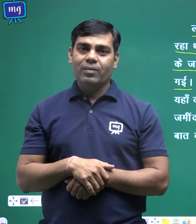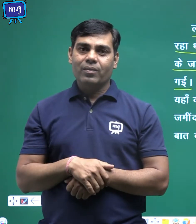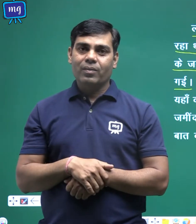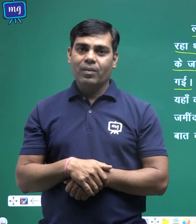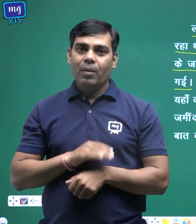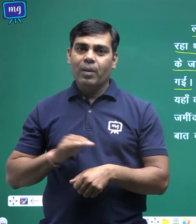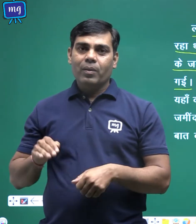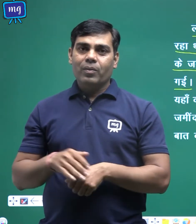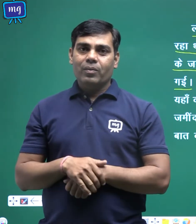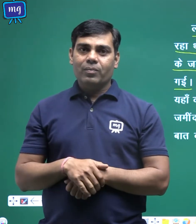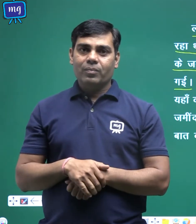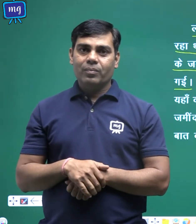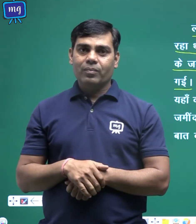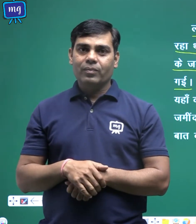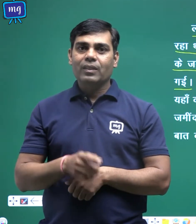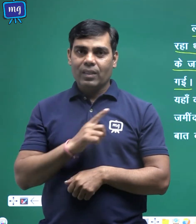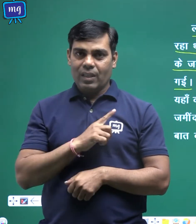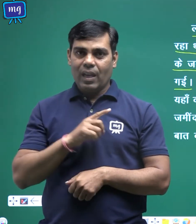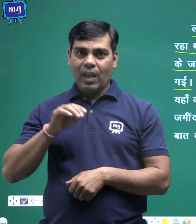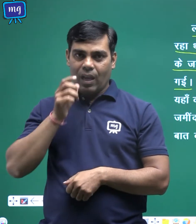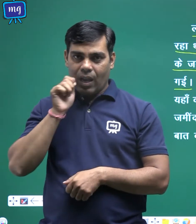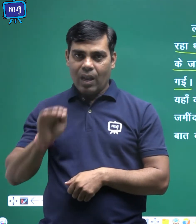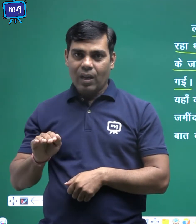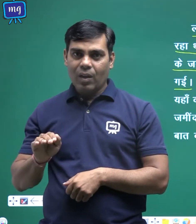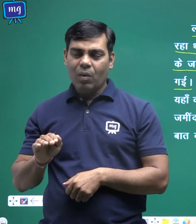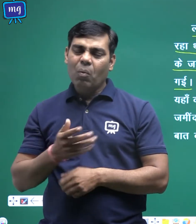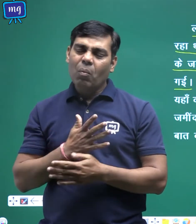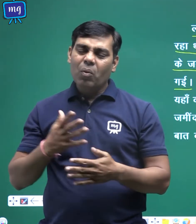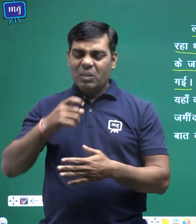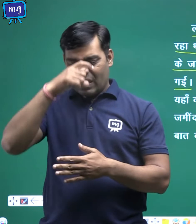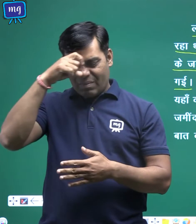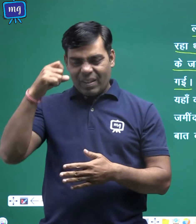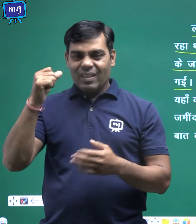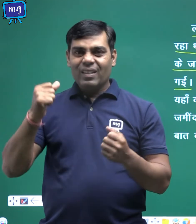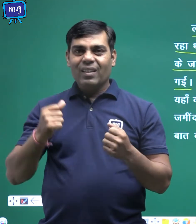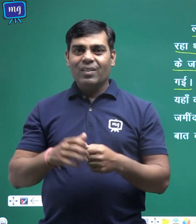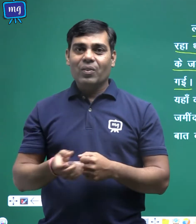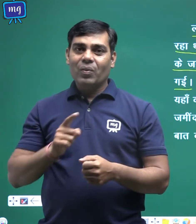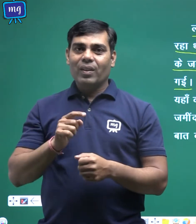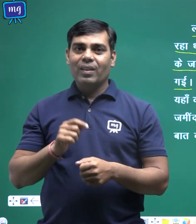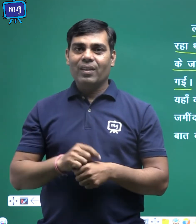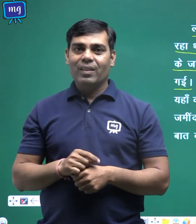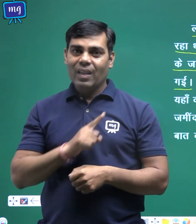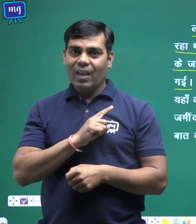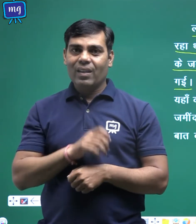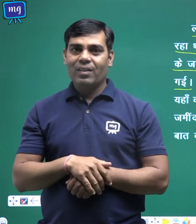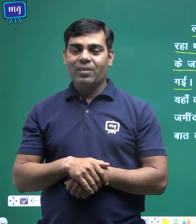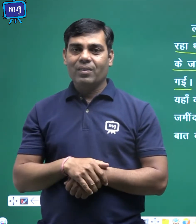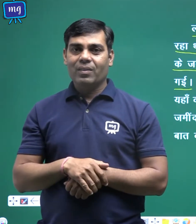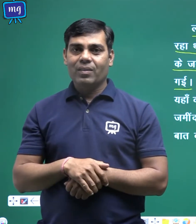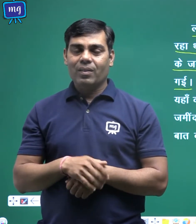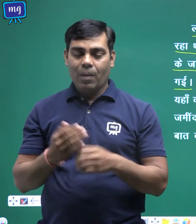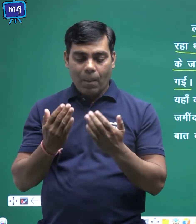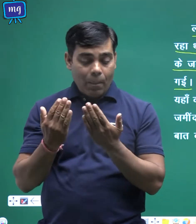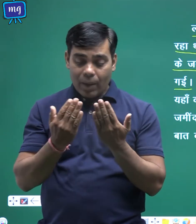प्यारे बच्चों, यह लड़का बहुत मेहनती था, क्योंकि यह पढ़ाई